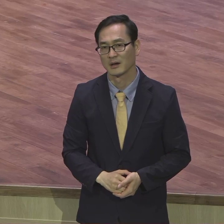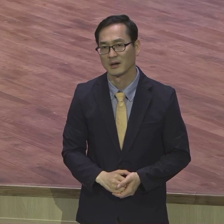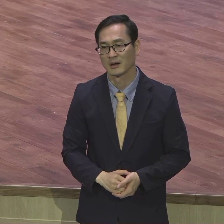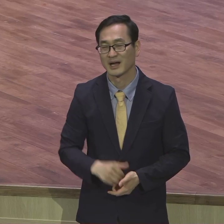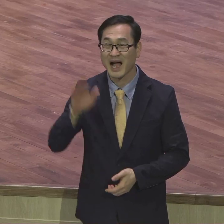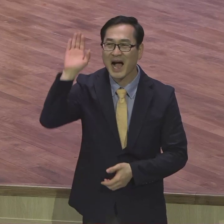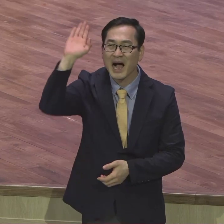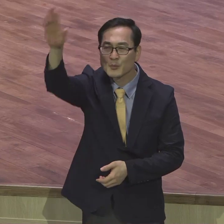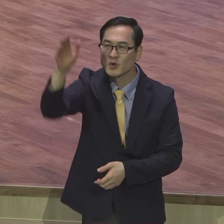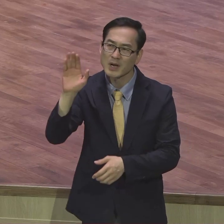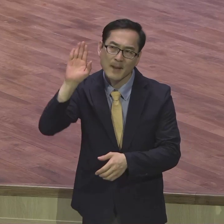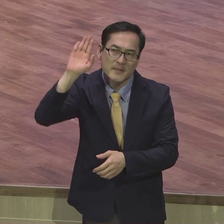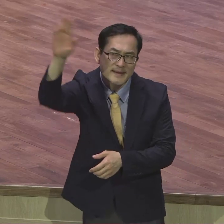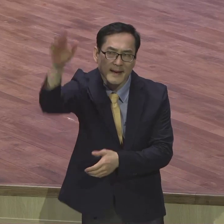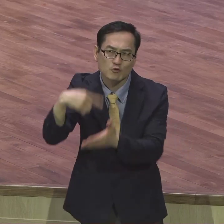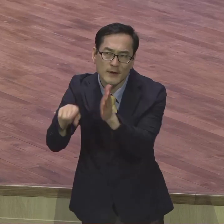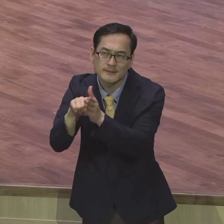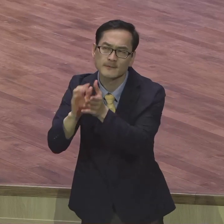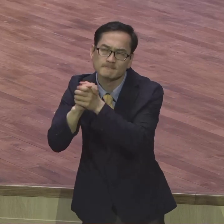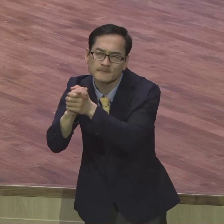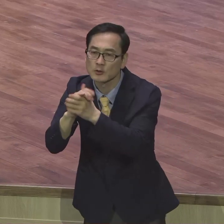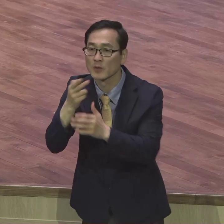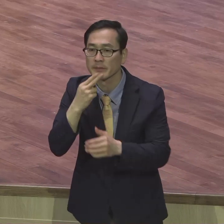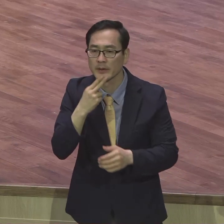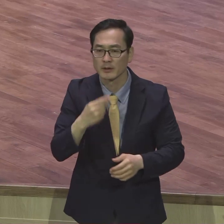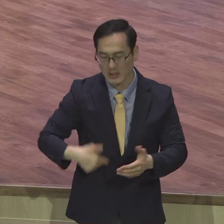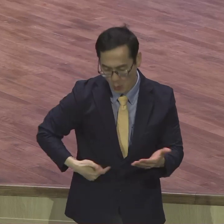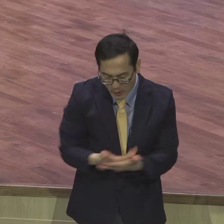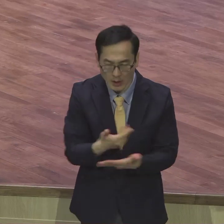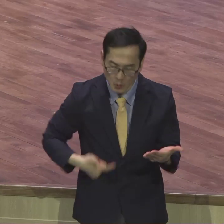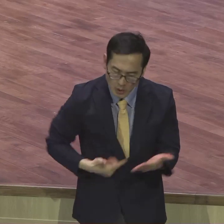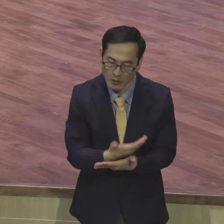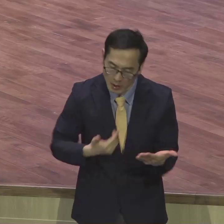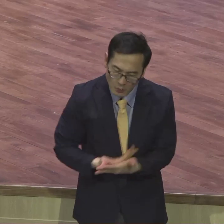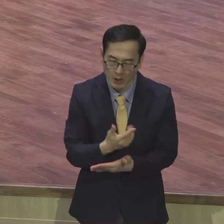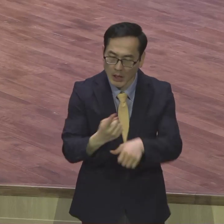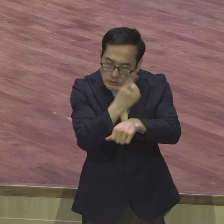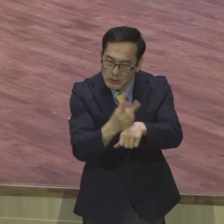비전 있는 기도할 시간이 없어. 회개하다가 하도 진 죄가 많아서